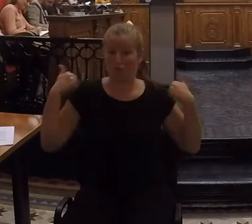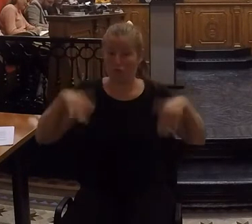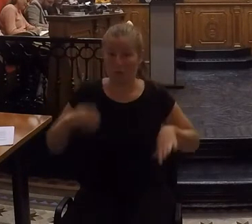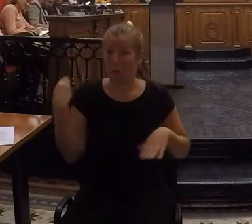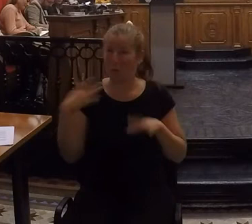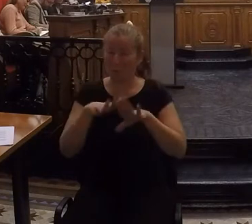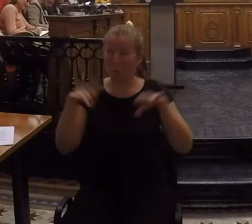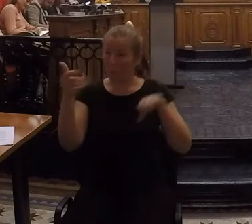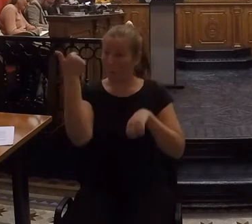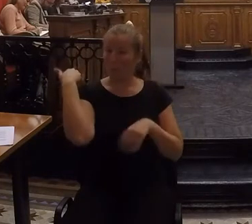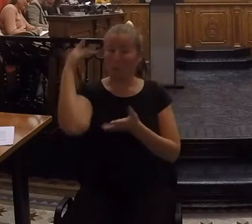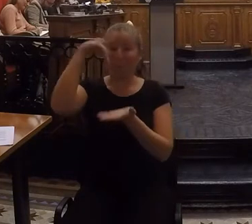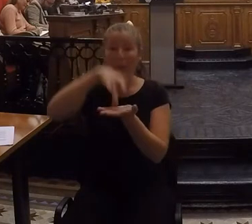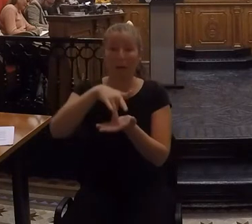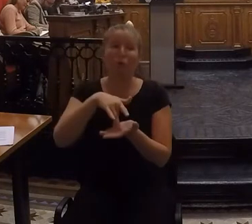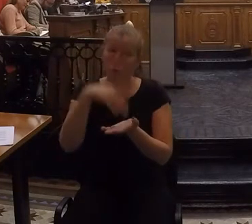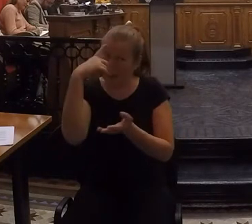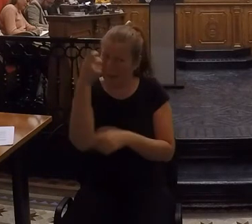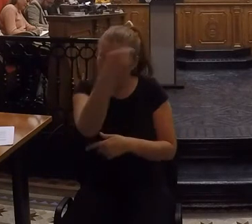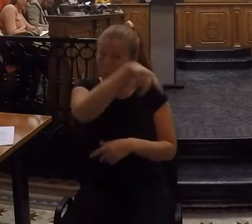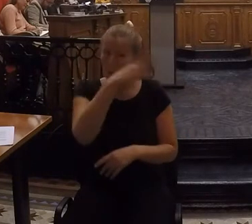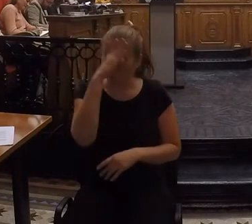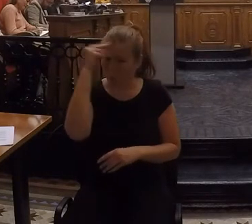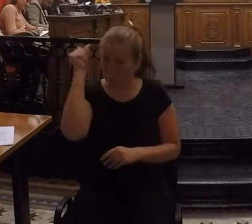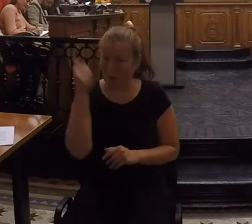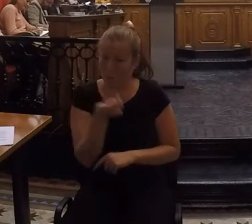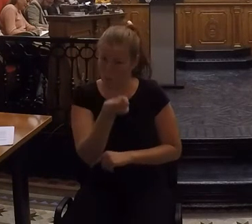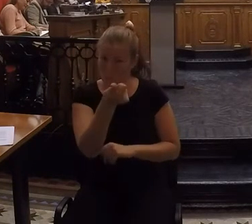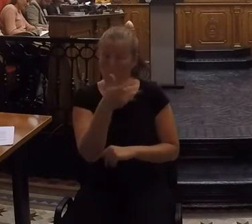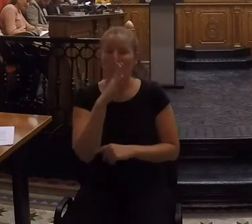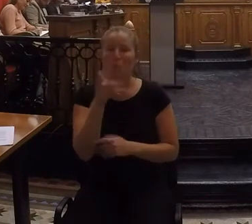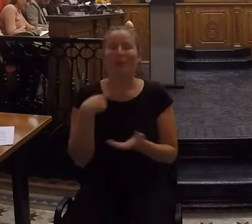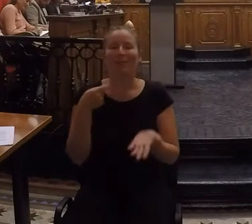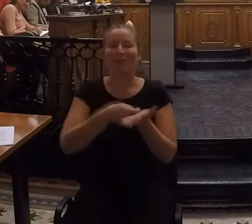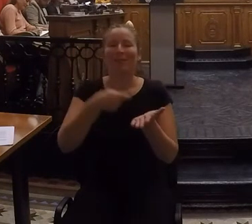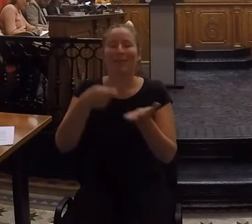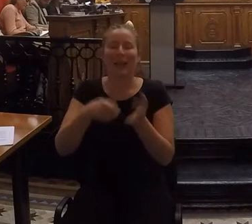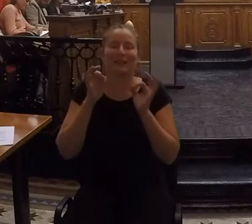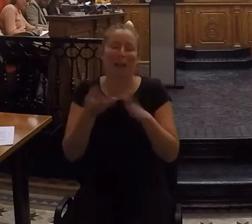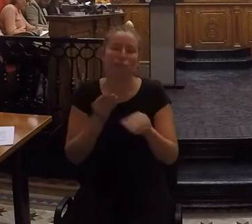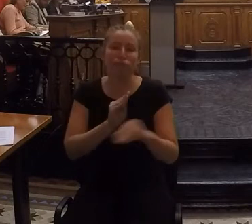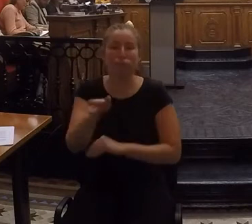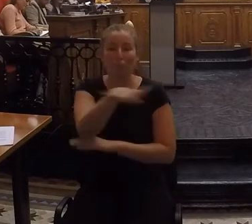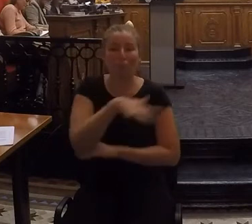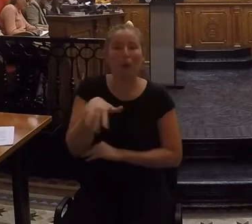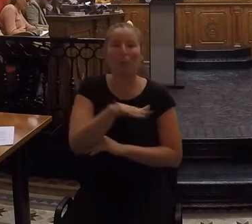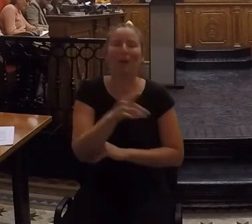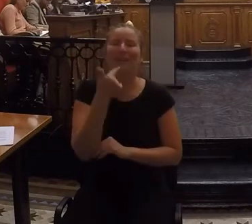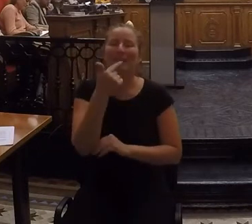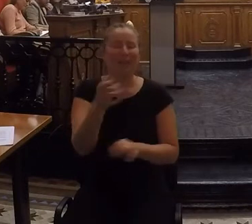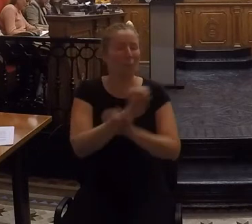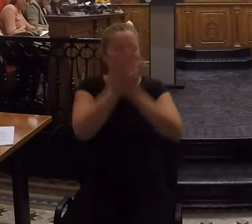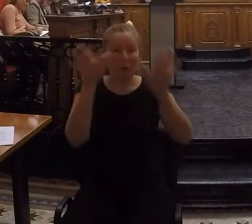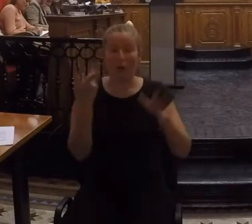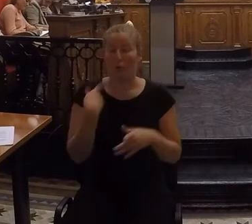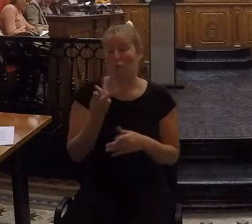acordó, y esto se han olvidado ustedes, que la parte de inversión municipal se incluiría en los presupuestos 2017, con